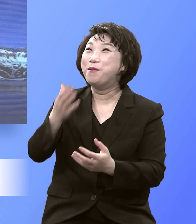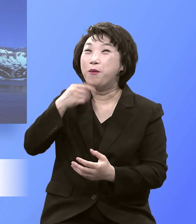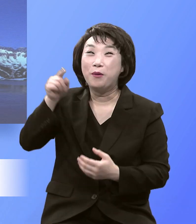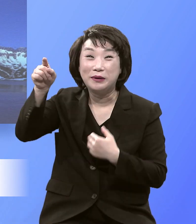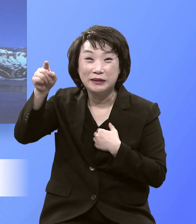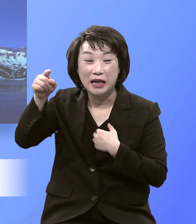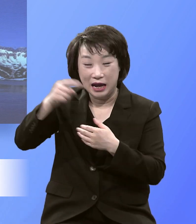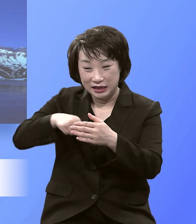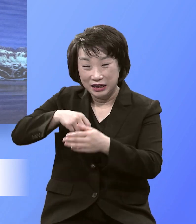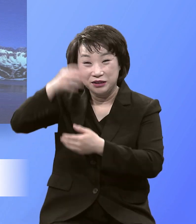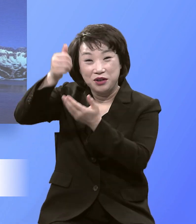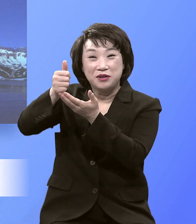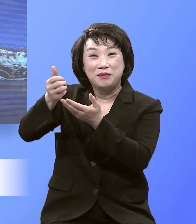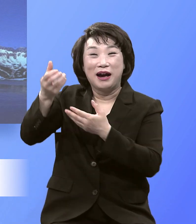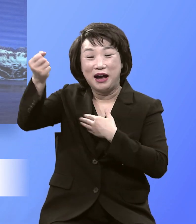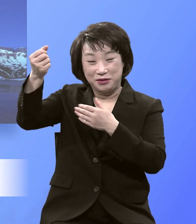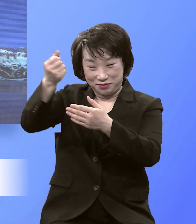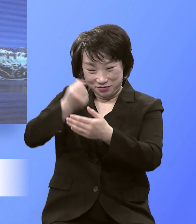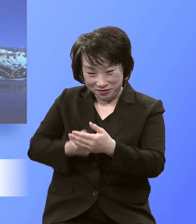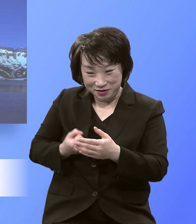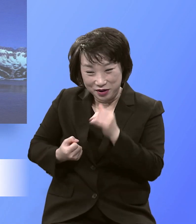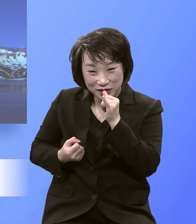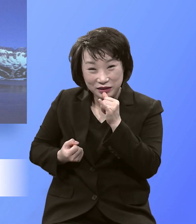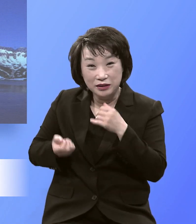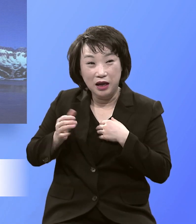내 안에 성령으로 가지고 있는데도